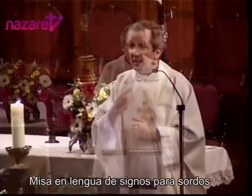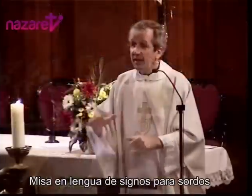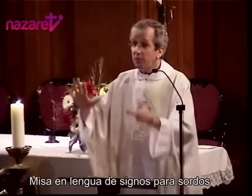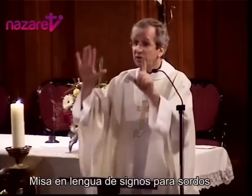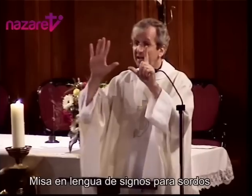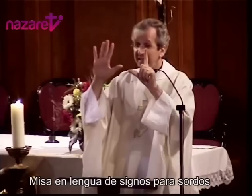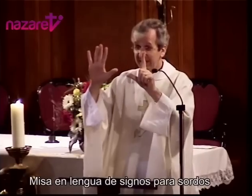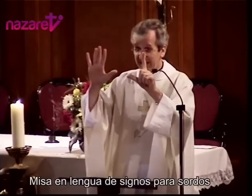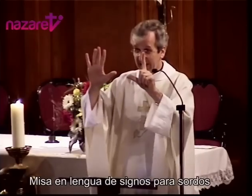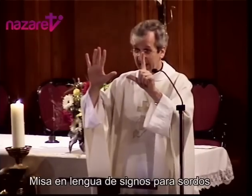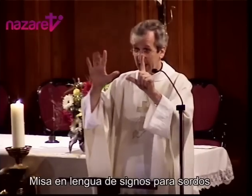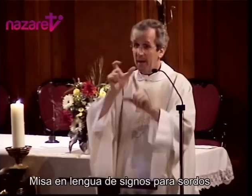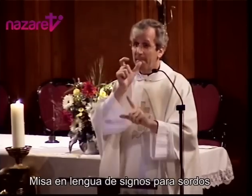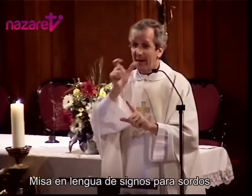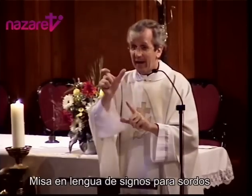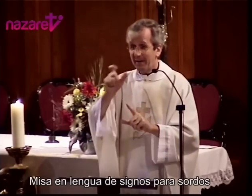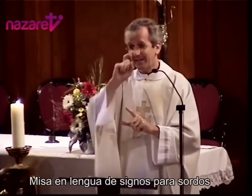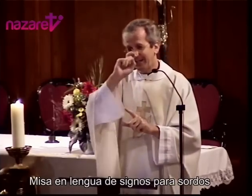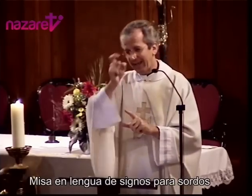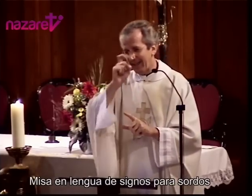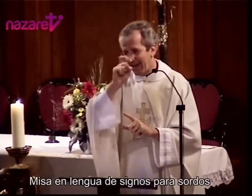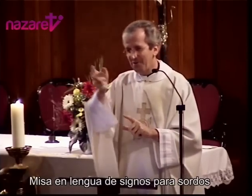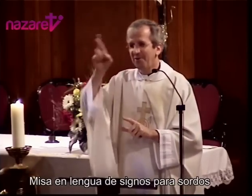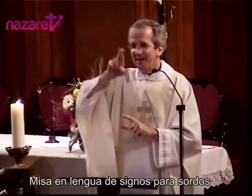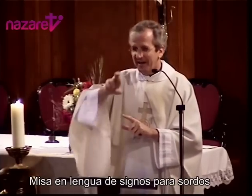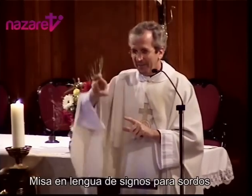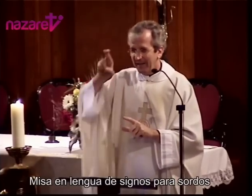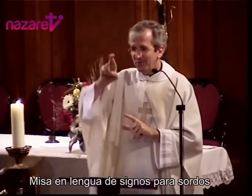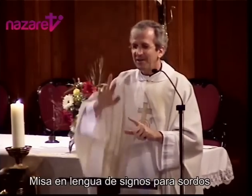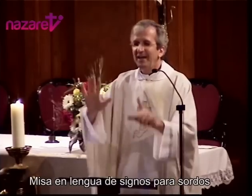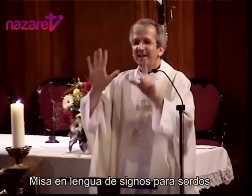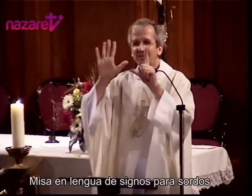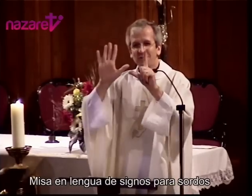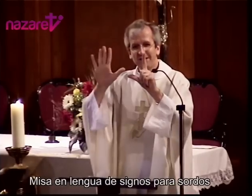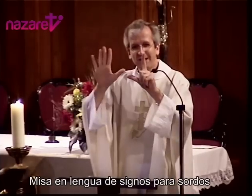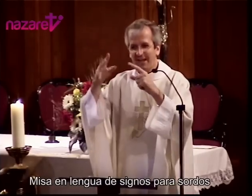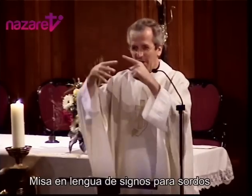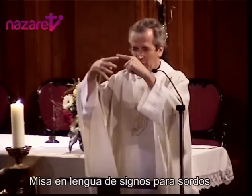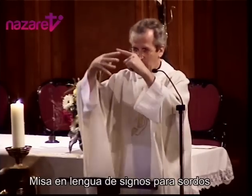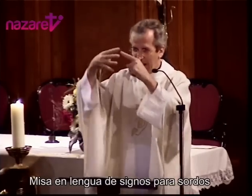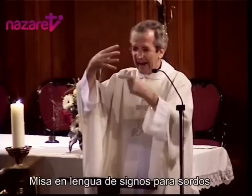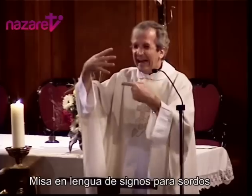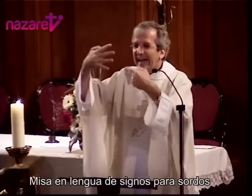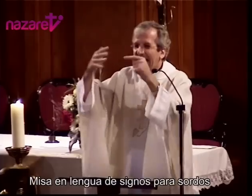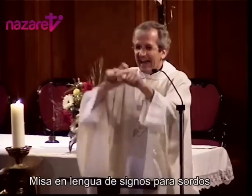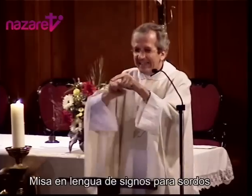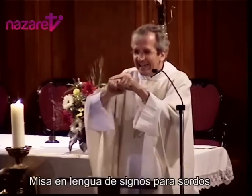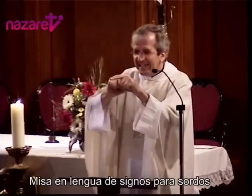diremos siete palabras que cada año repetimos, que son siete como características